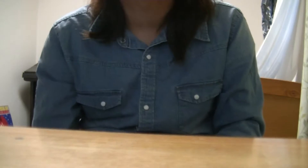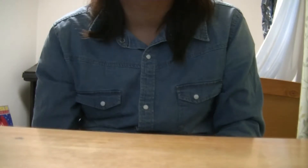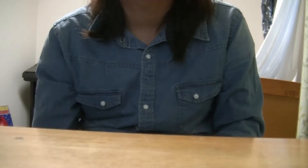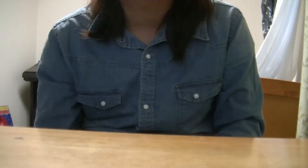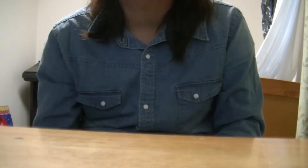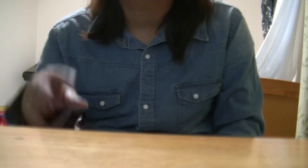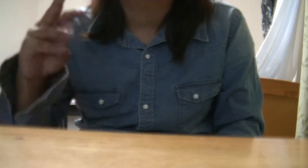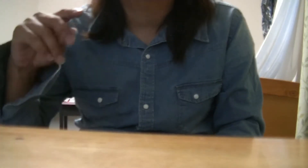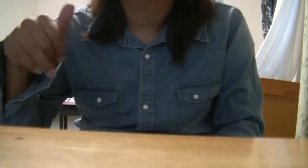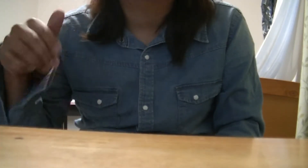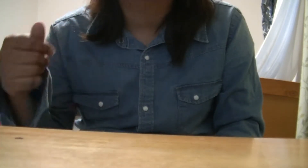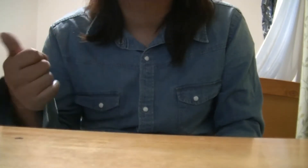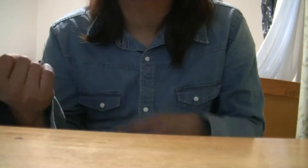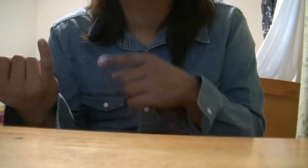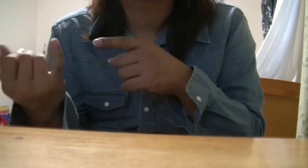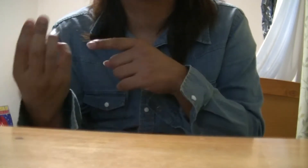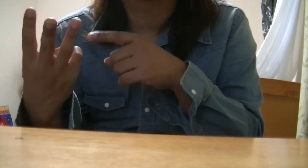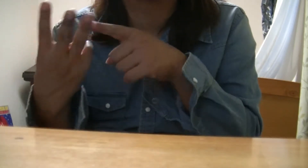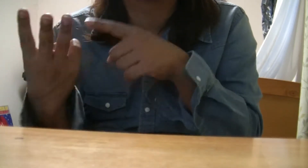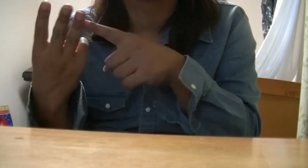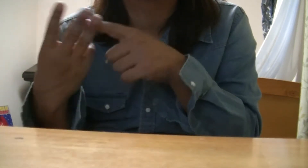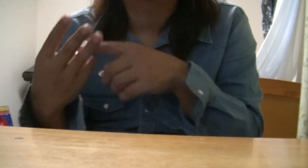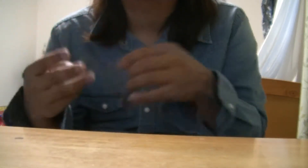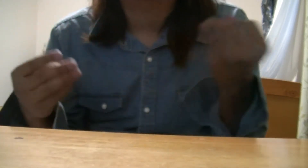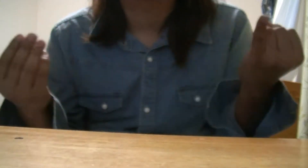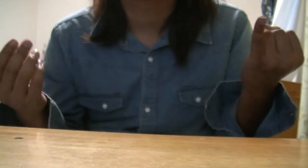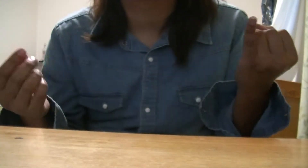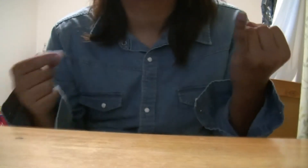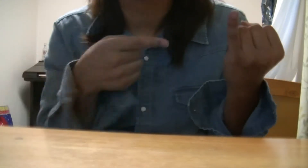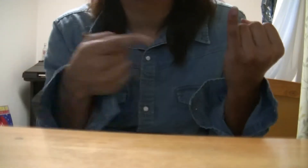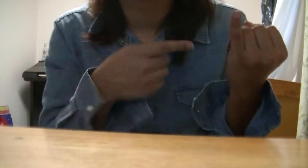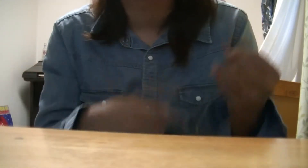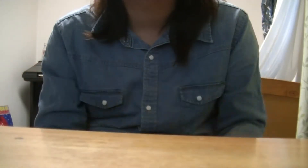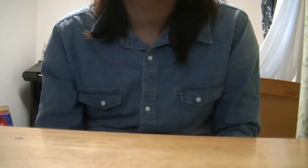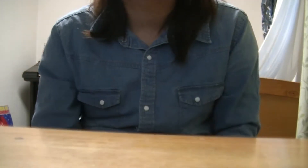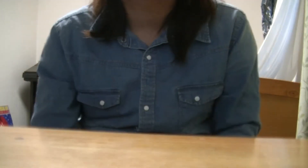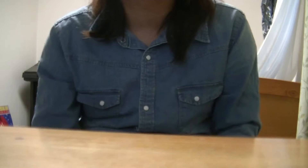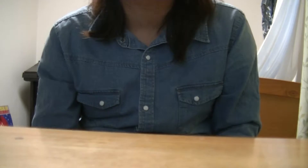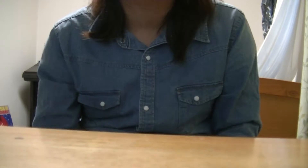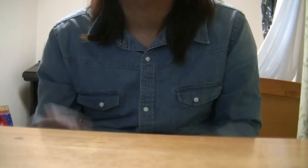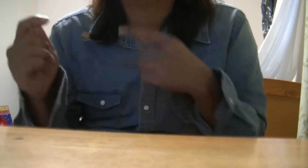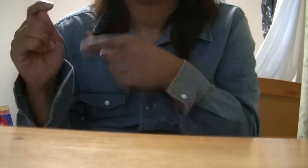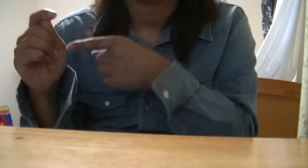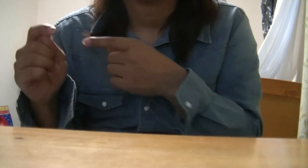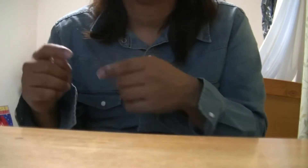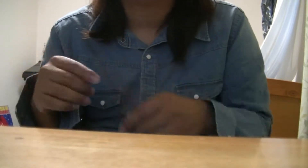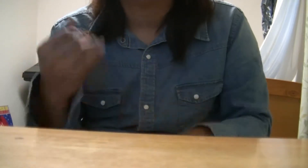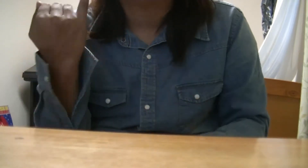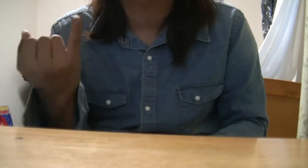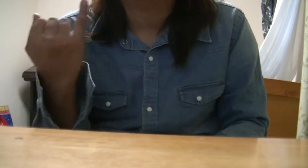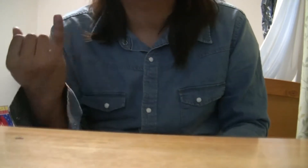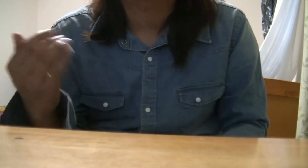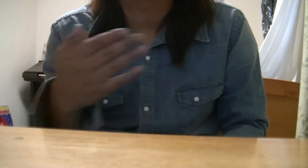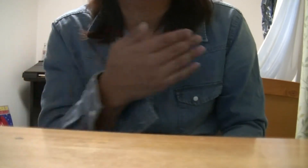という会社の中で3番手のランナーに小出監督は何て言い続けたか、キューちゃんは必ず世界一のランナーになるよって言い続けたんです